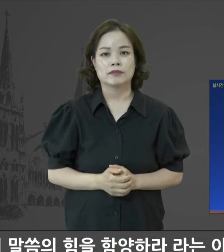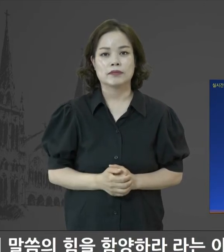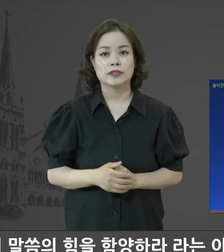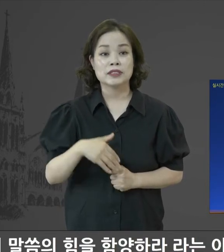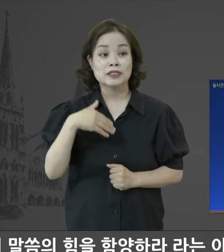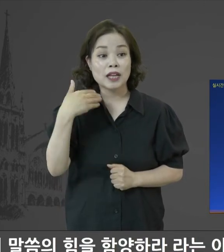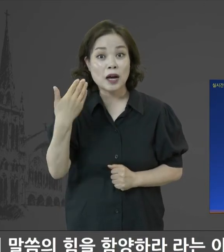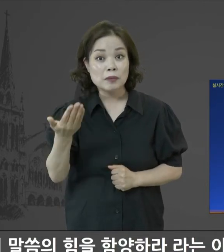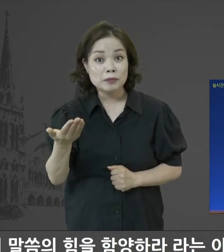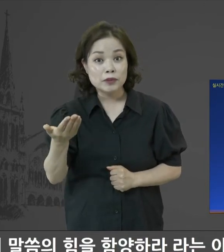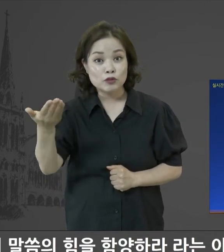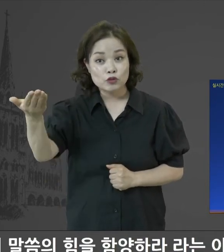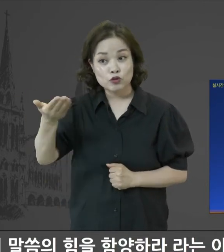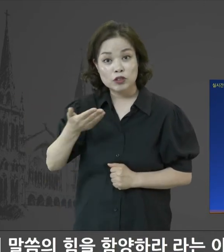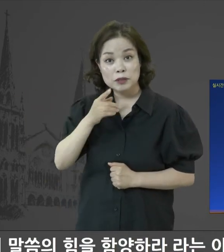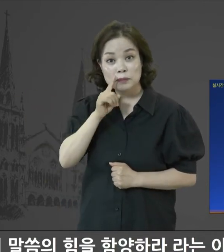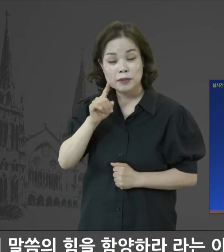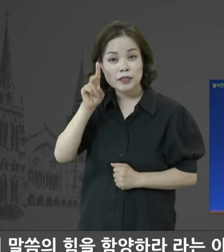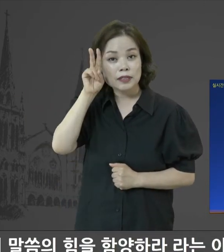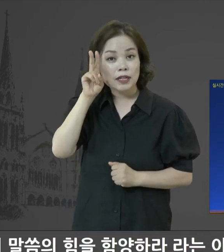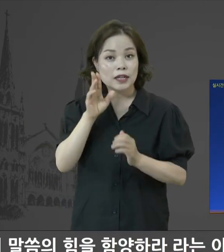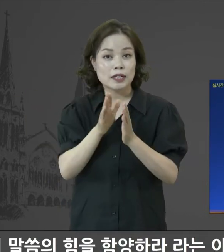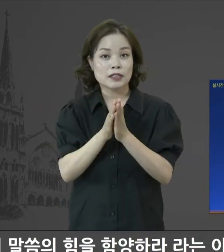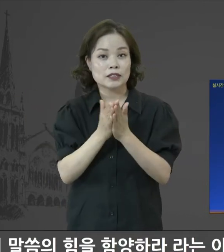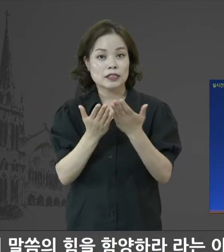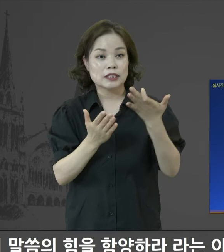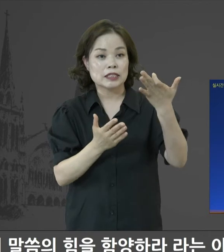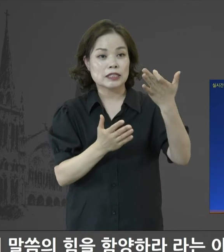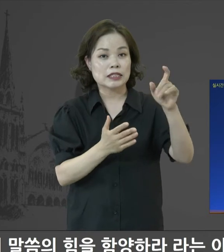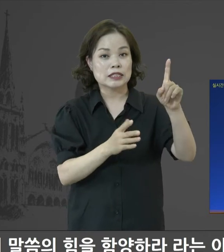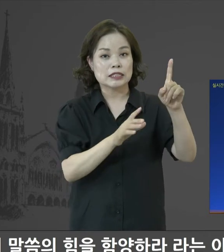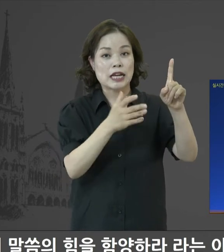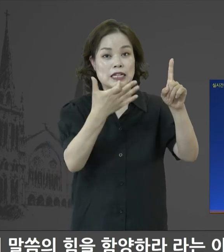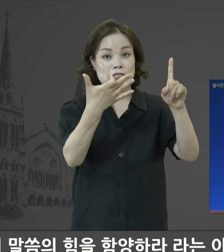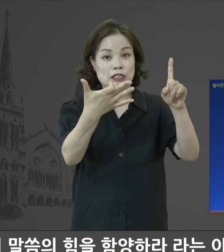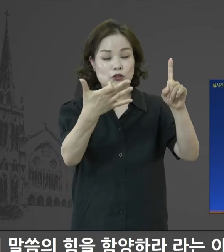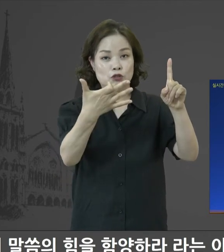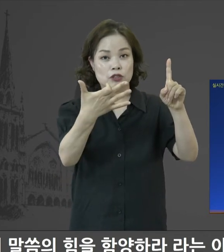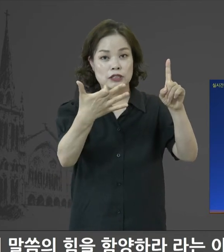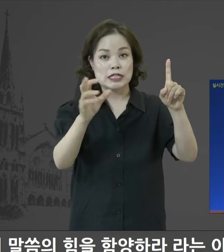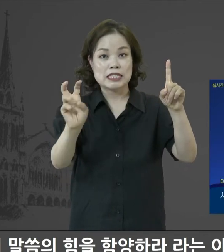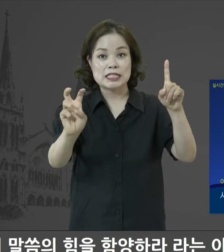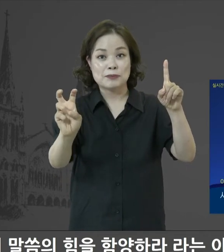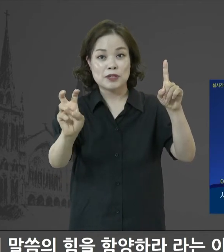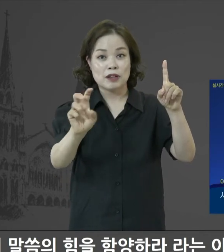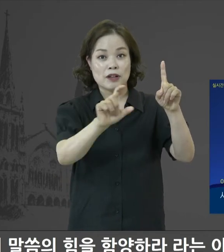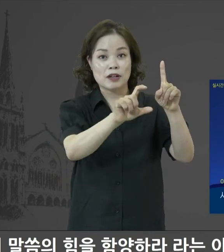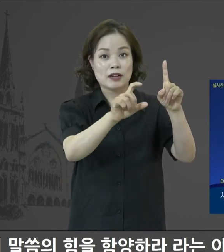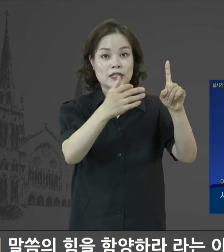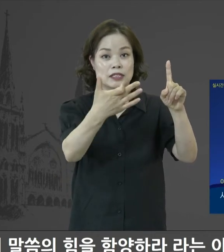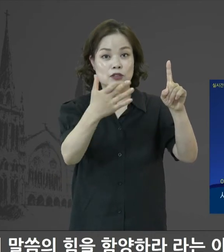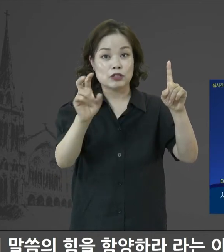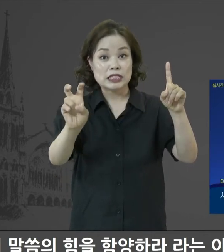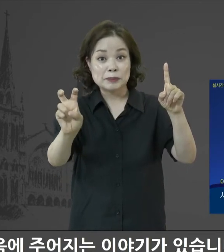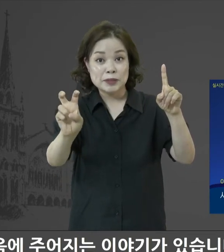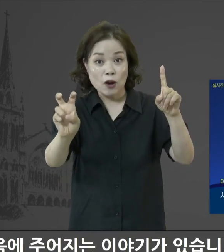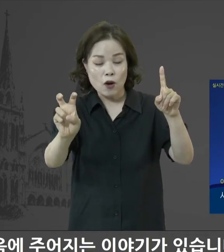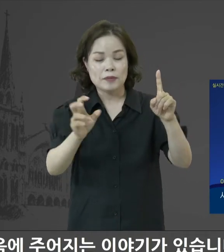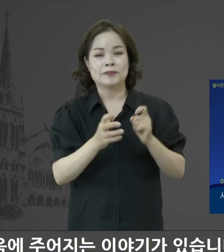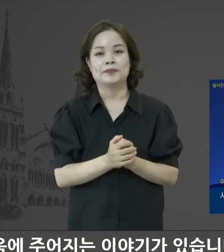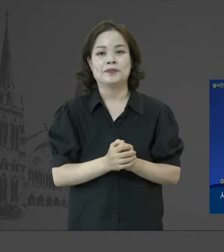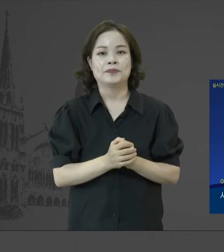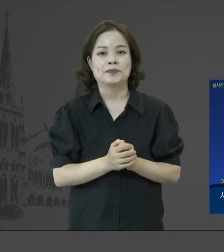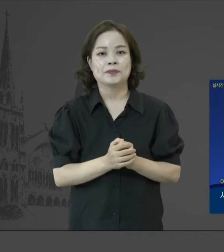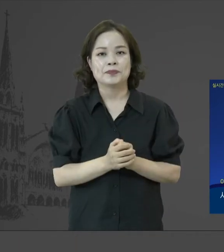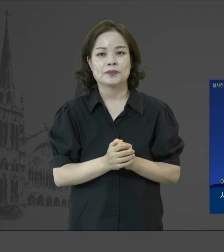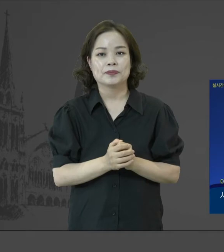다음에 주어지는 얘기가 또 있습니다. 야고보서 아까 1장 19절을 보셨는데 성내기를 더디하라, 그 다음 20절에 어떤 말씀이 있는지 확인하십시다.